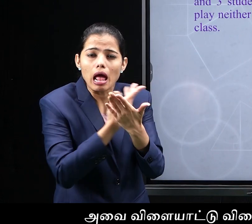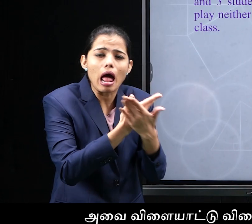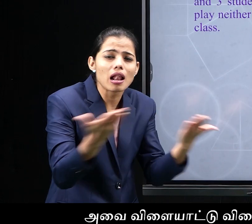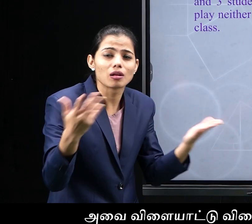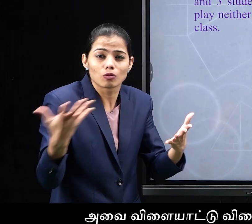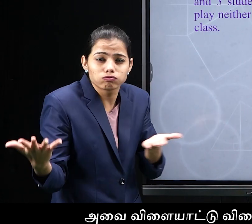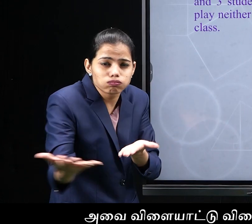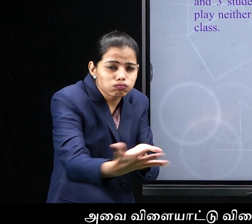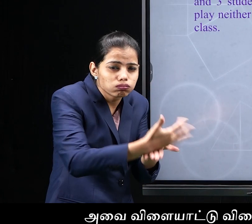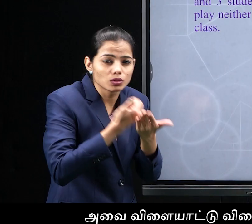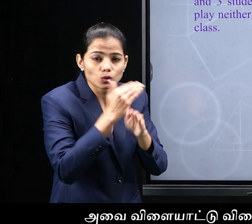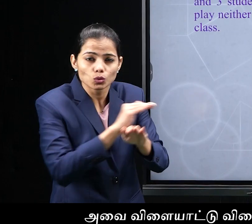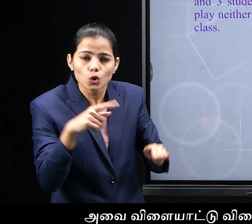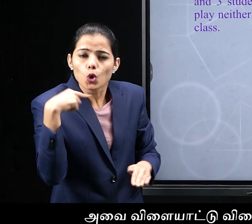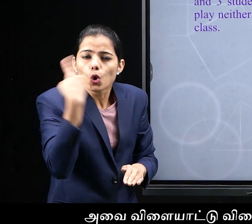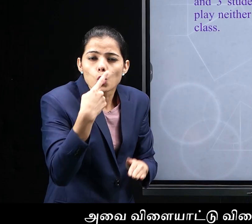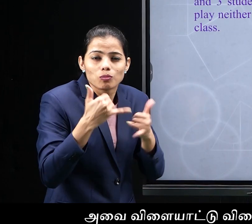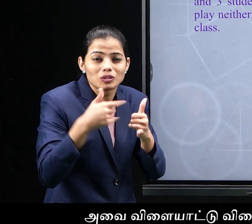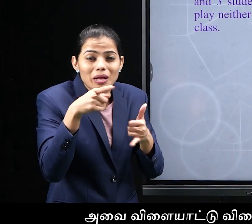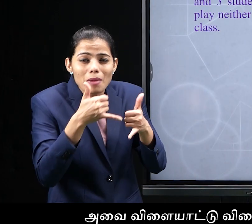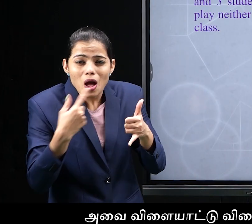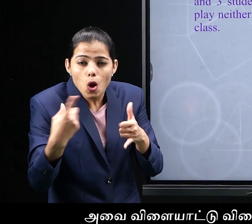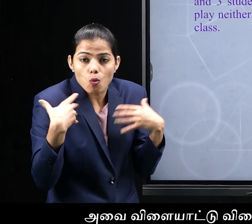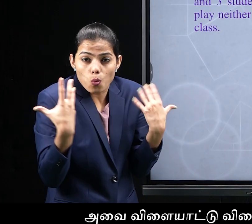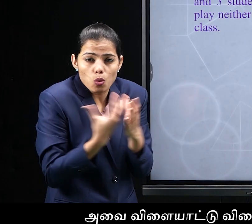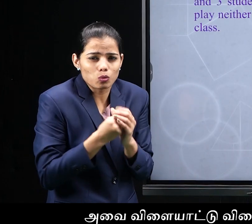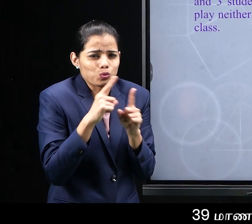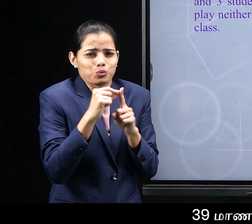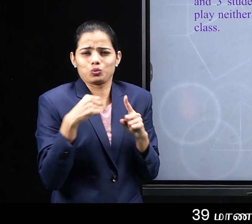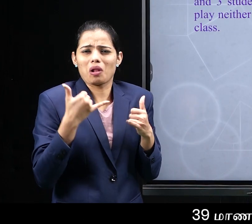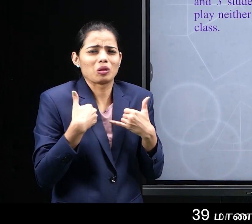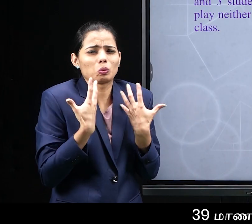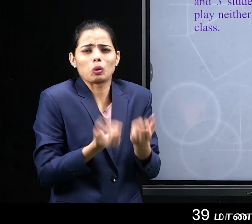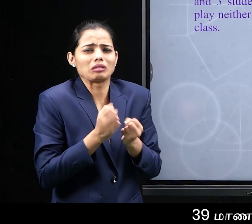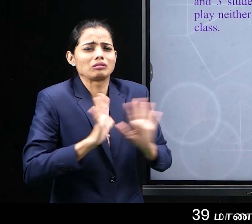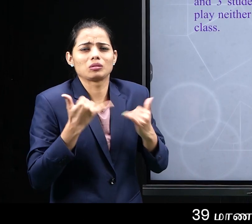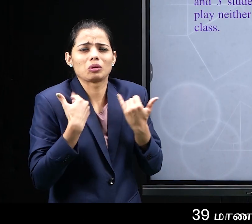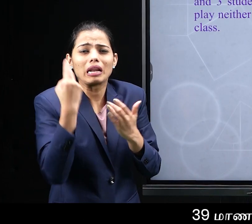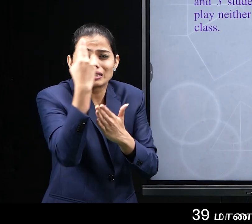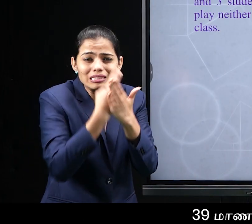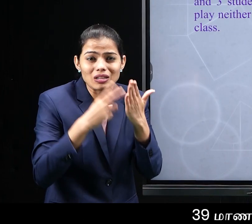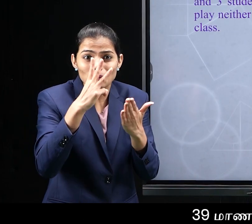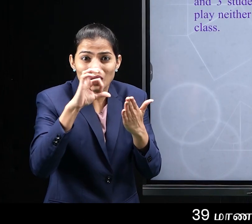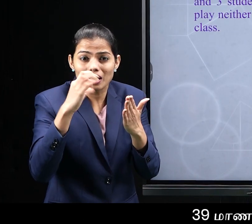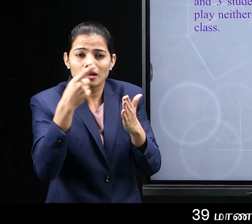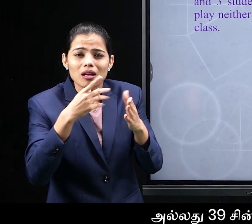அவை விளையாட்டு விளையாடும் மாணவர்களின் சேகரிப்புகள். 39 மாணவர்களை வரையவோ